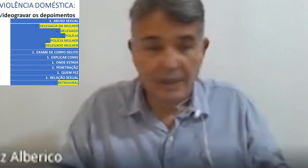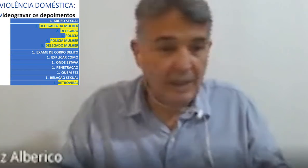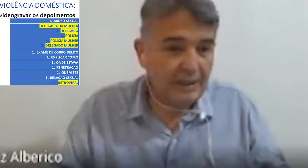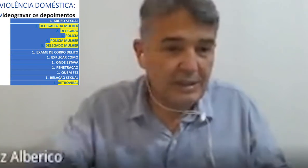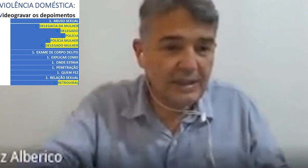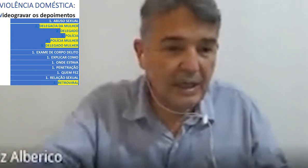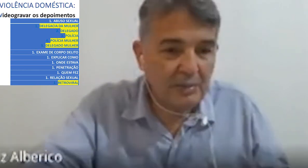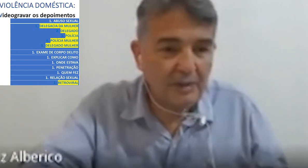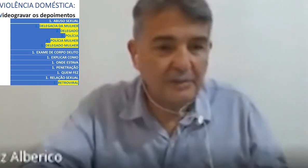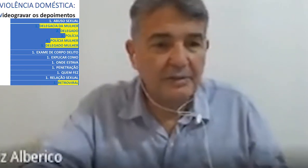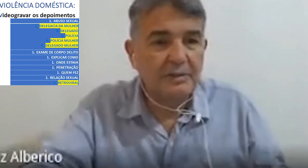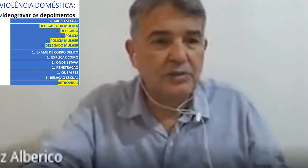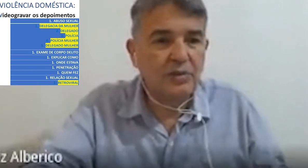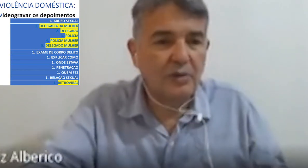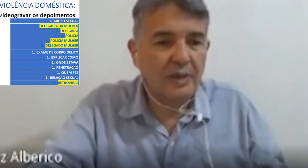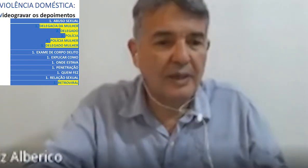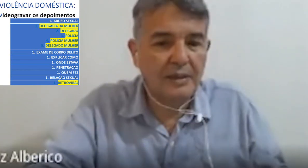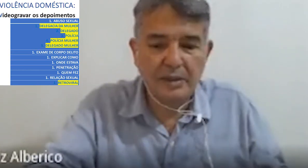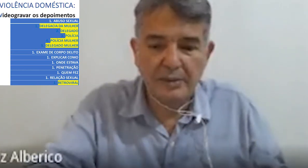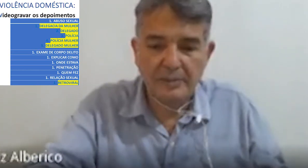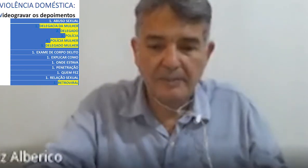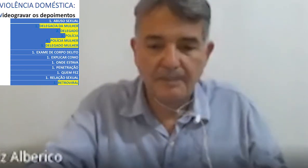É de extrema, deixa eu colocar aqui,